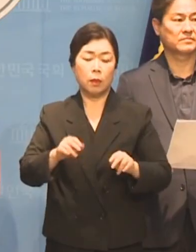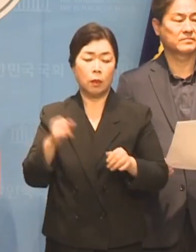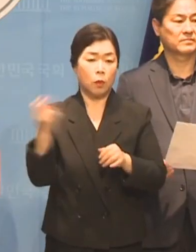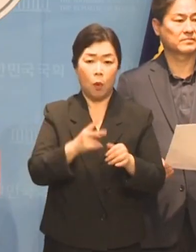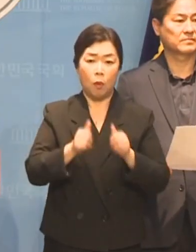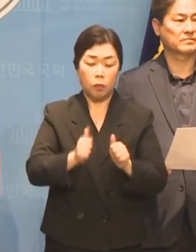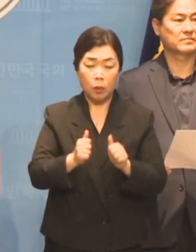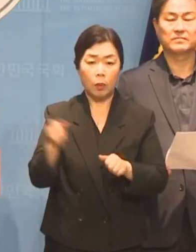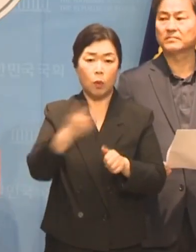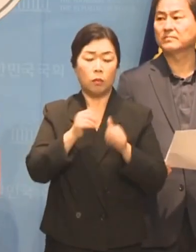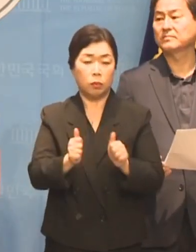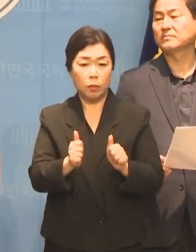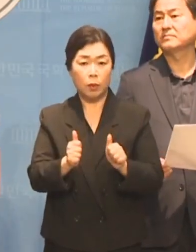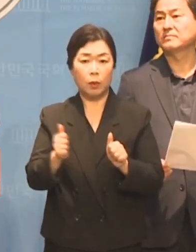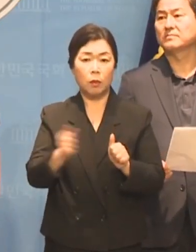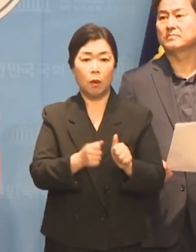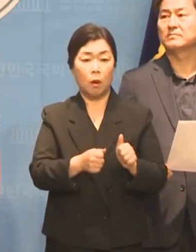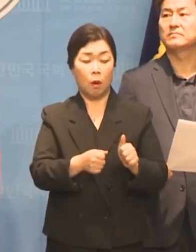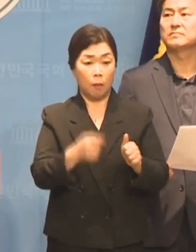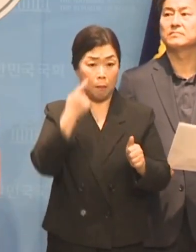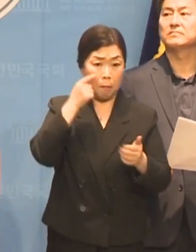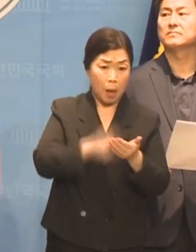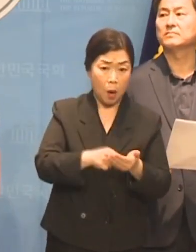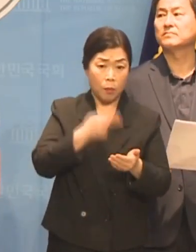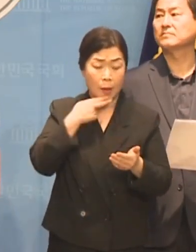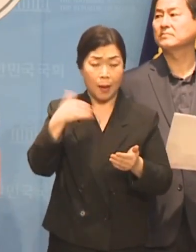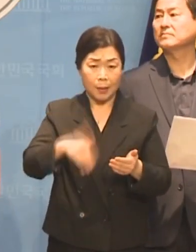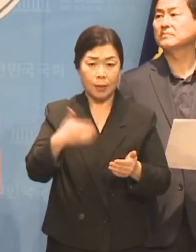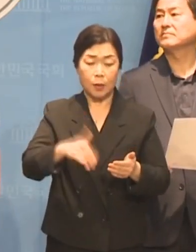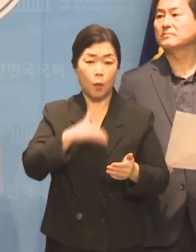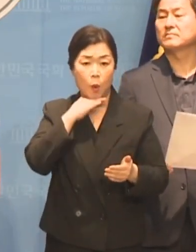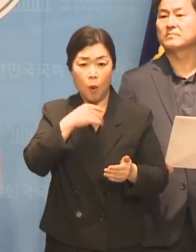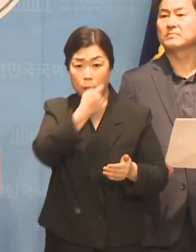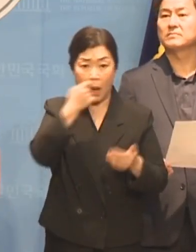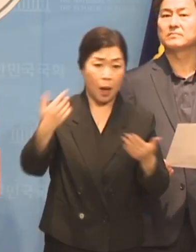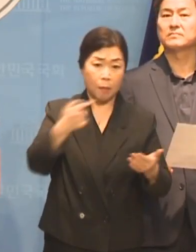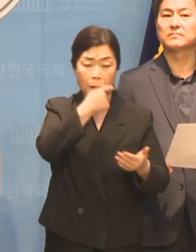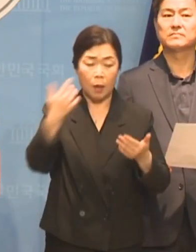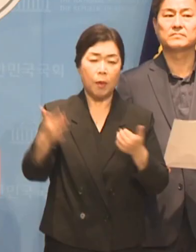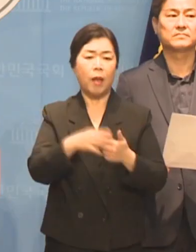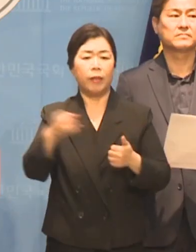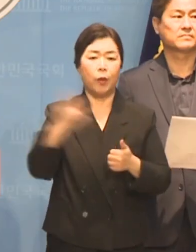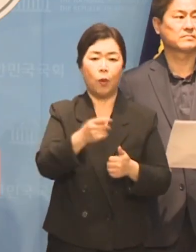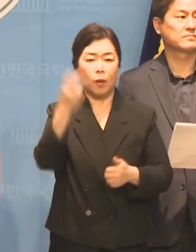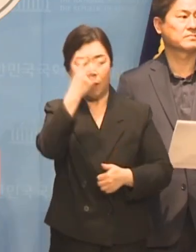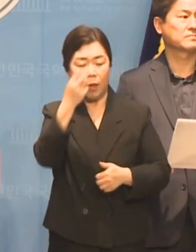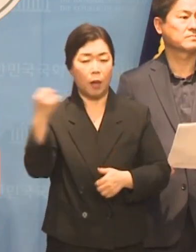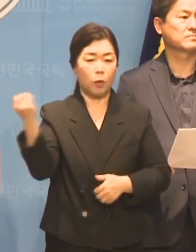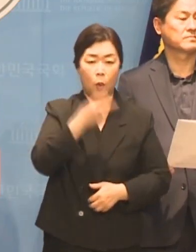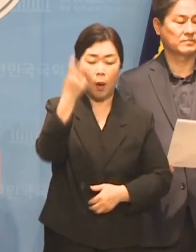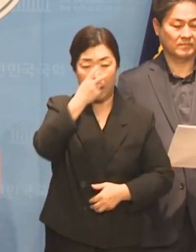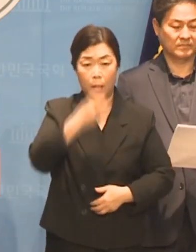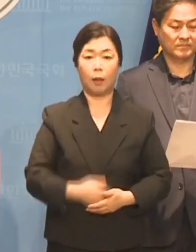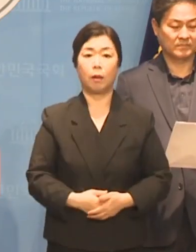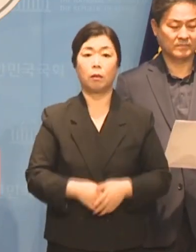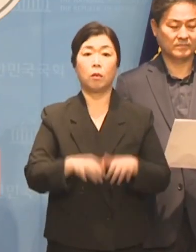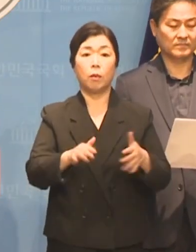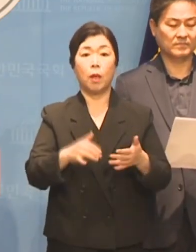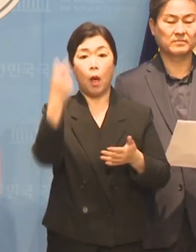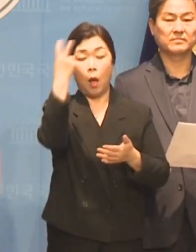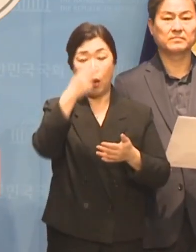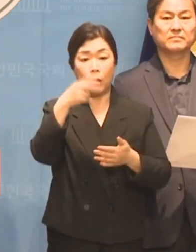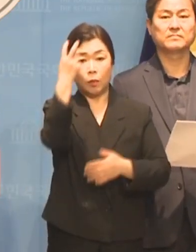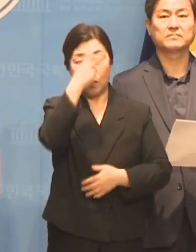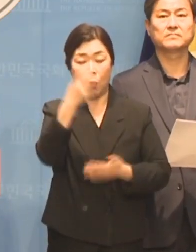다시 수사 의뢰를 하고 다시 재판을 받는 방식이 진행이 돼서 이번에 통계자료 관련한 사건